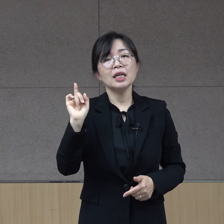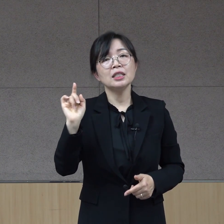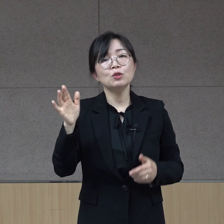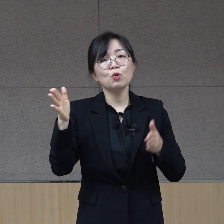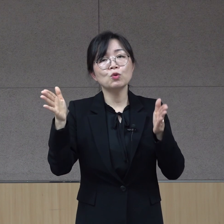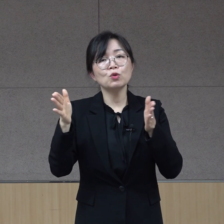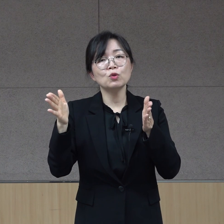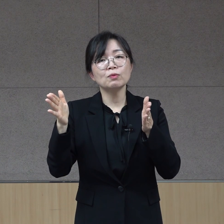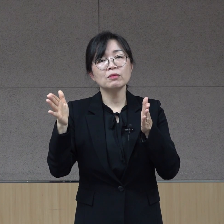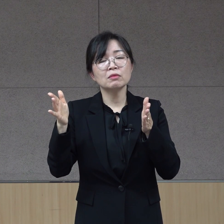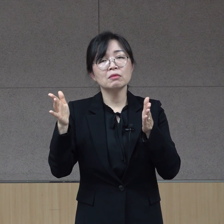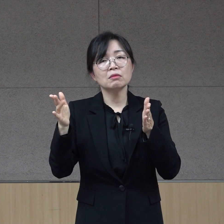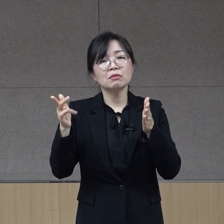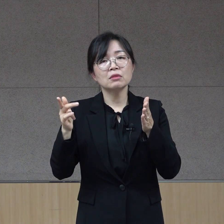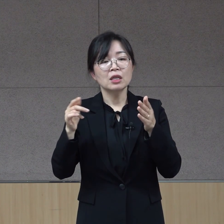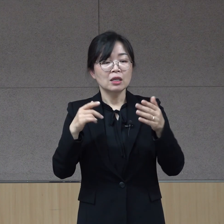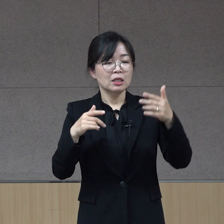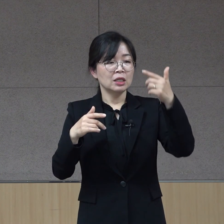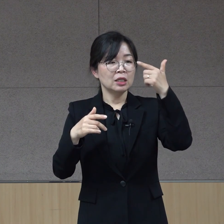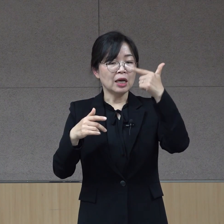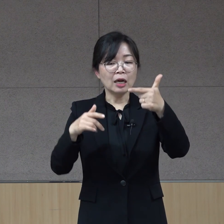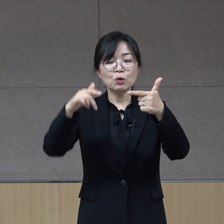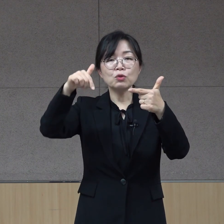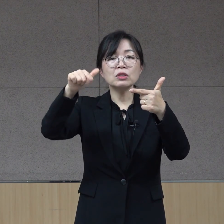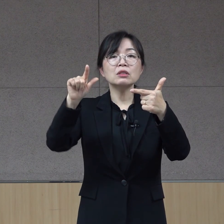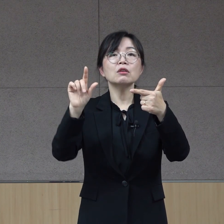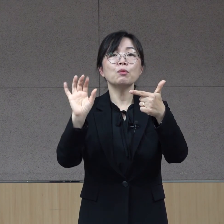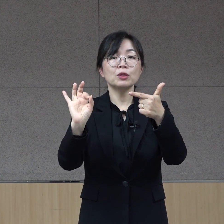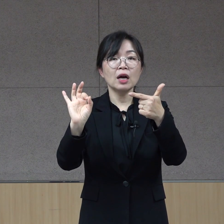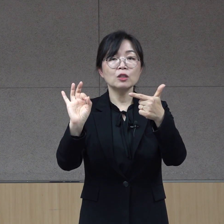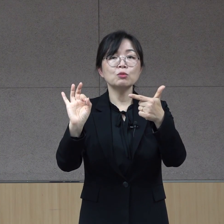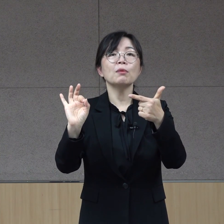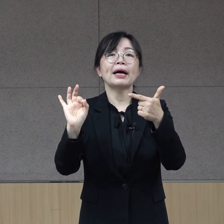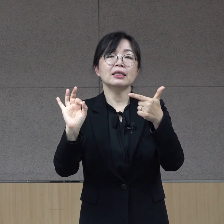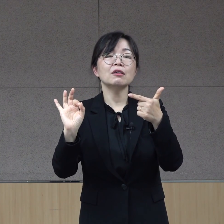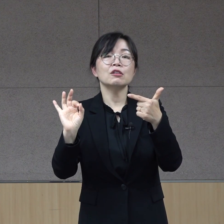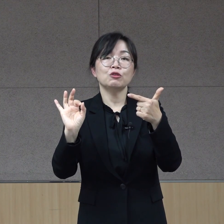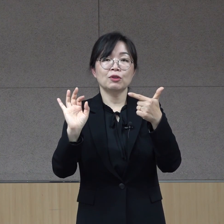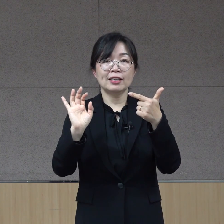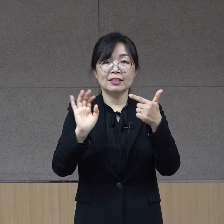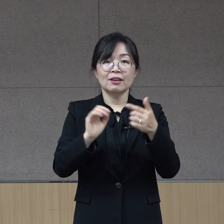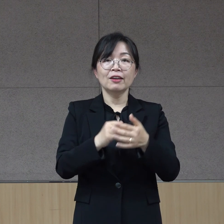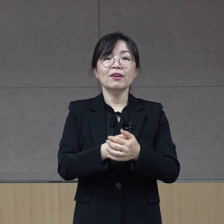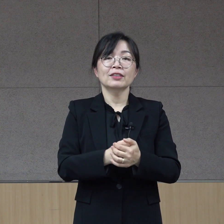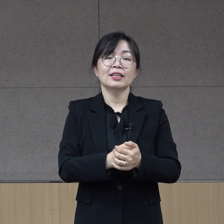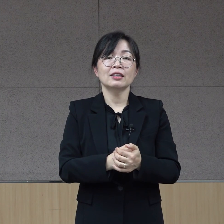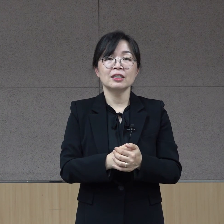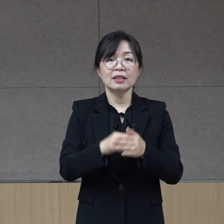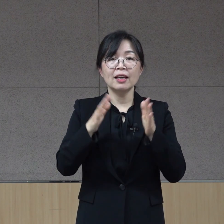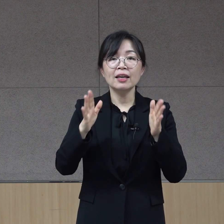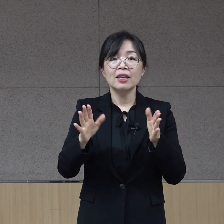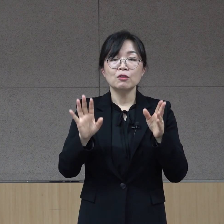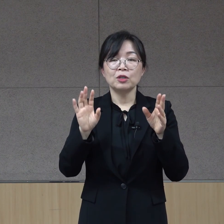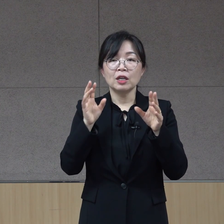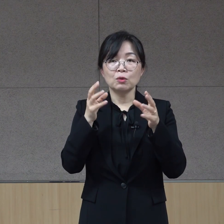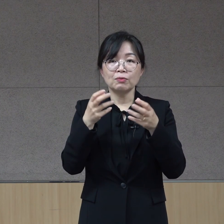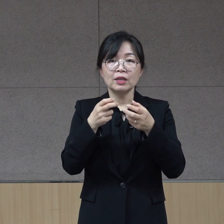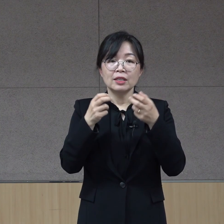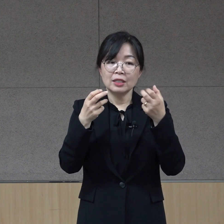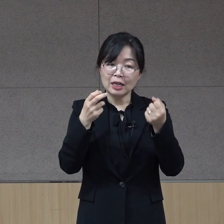시간이 조금 이 양손으로 쓰는 것보다 좀 더 많이 걸릴 수가 있어요. 그래서 이때 우리가 좀